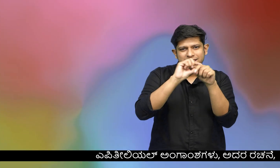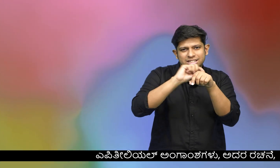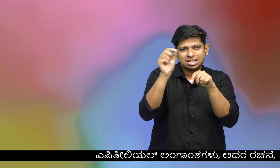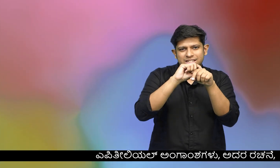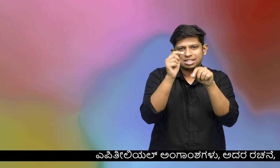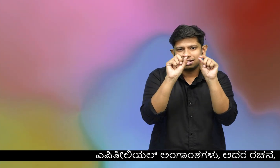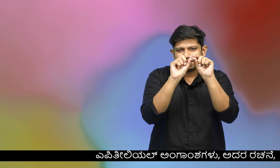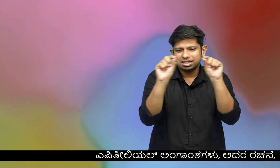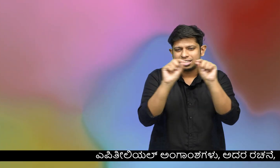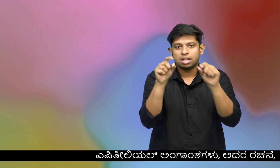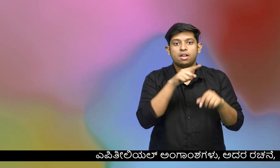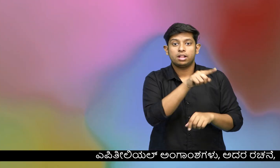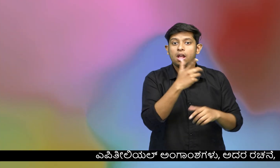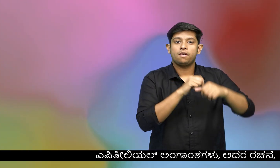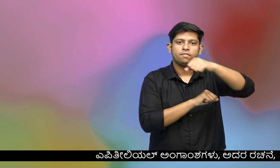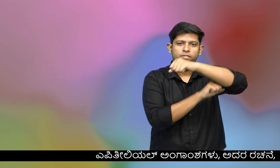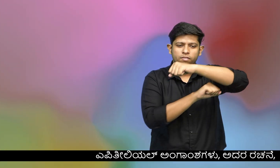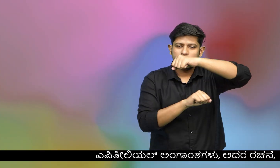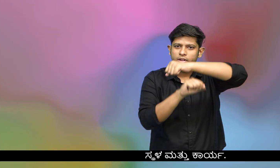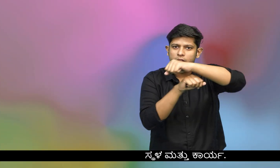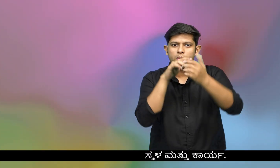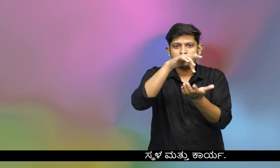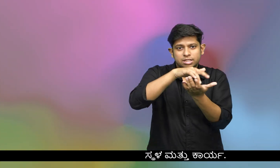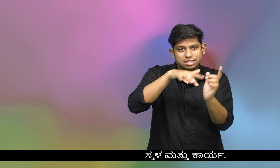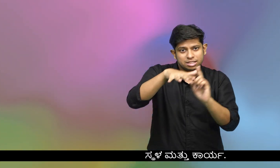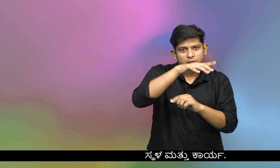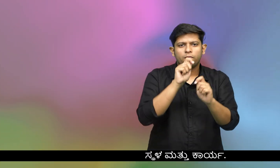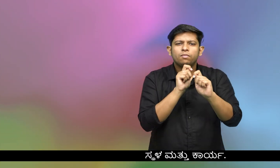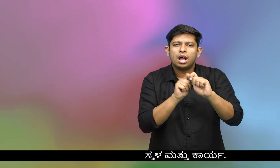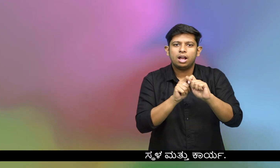ಎಪಿಥಿಯಲ್ ಅಂಗಾಂಶಗಳು, ಅದರ ರಚನೆ, ಸ್ಥಳ ಮತ್ತು ಕಾರ್ಯ.